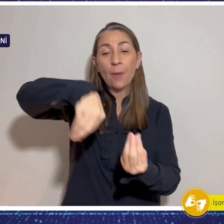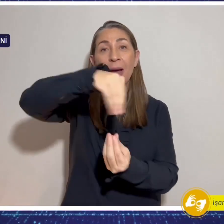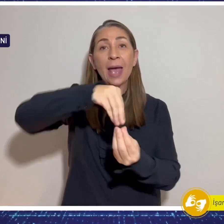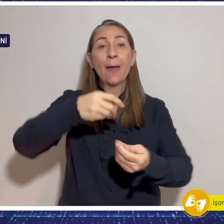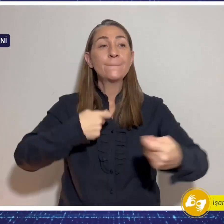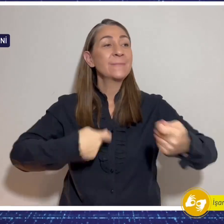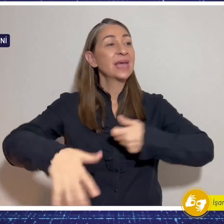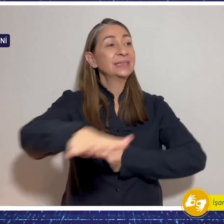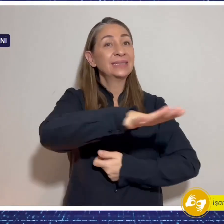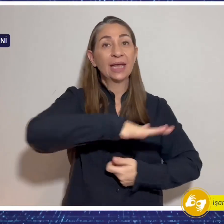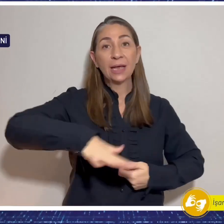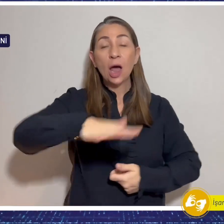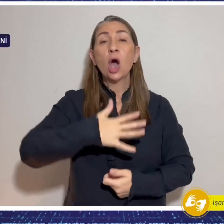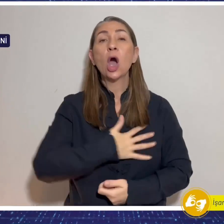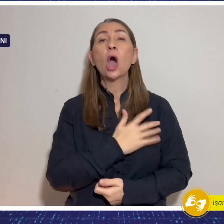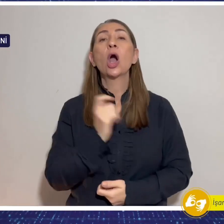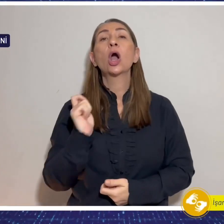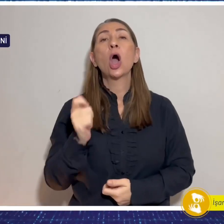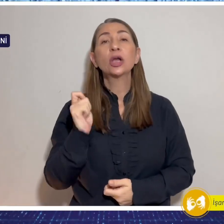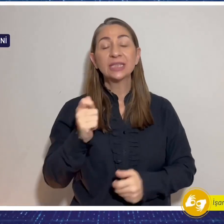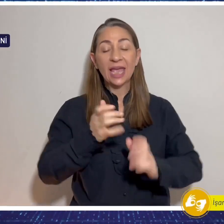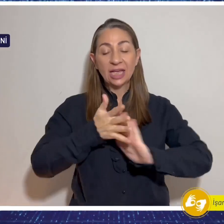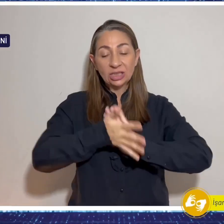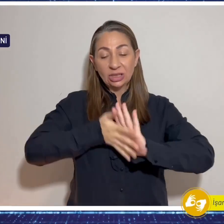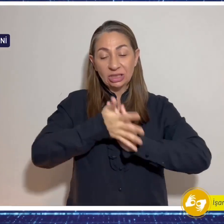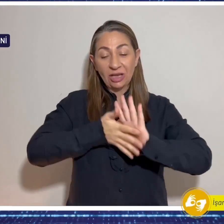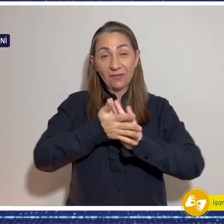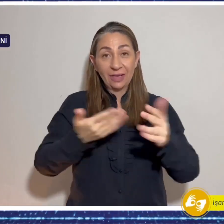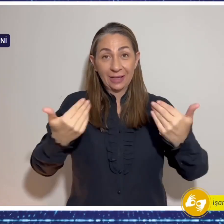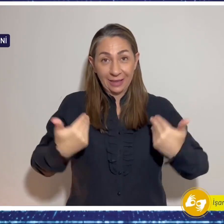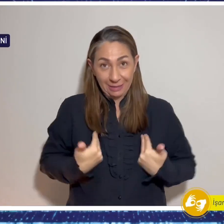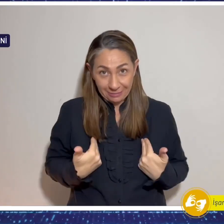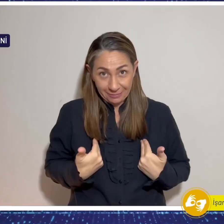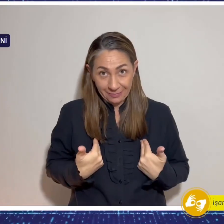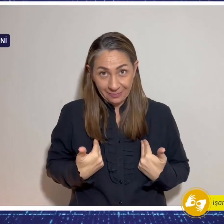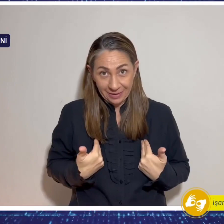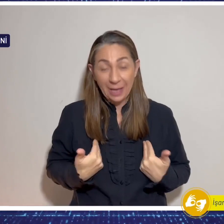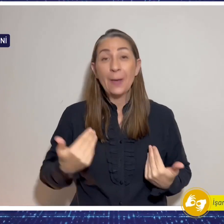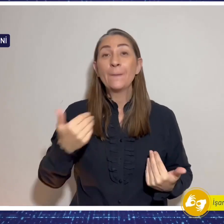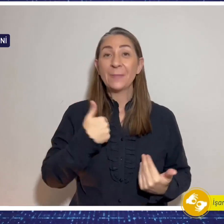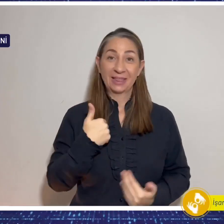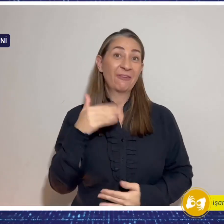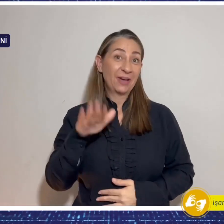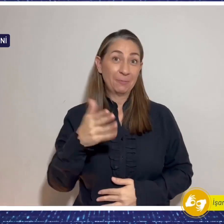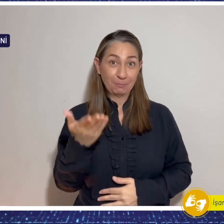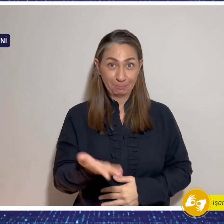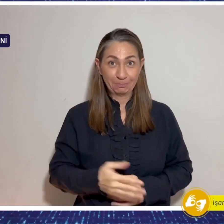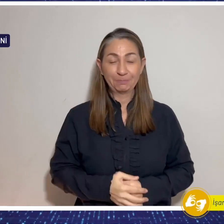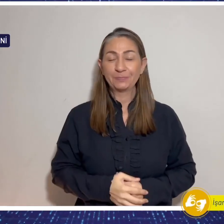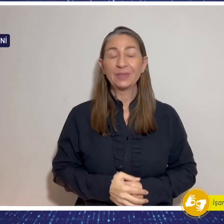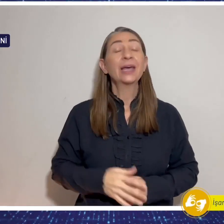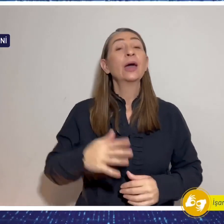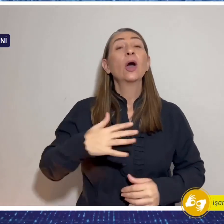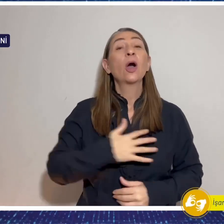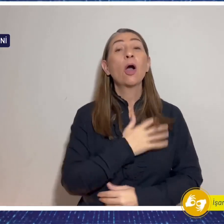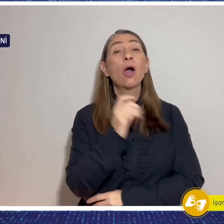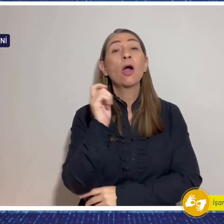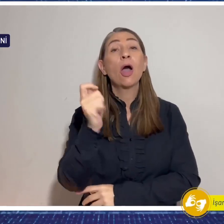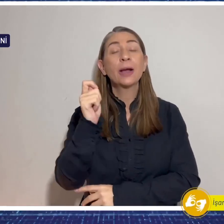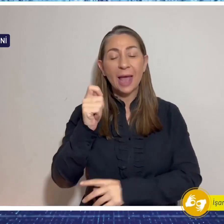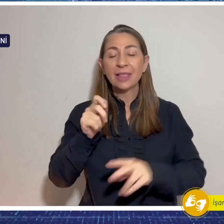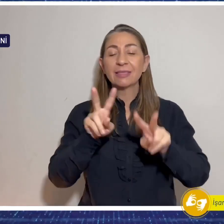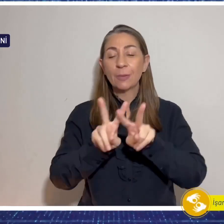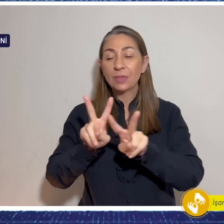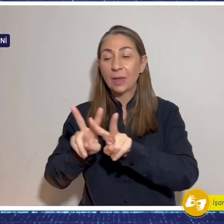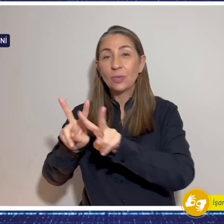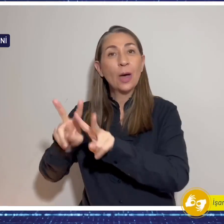Piyasaları Kongresi'nde işaret dili çevirilerimle ben de varım. Kongremize web